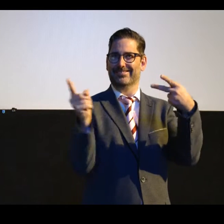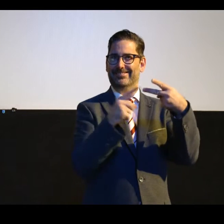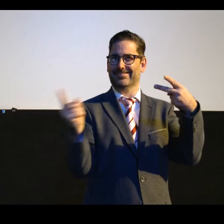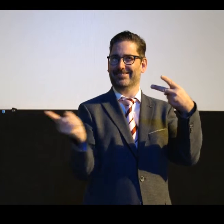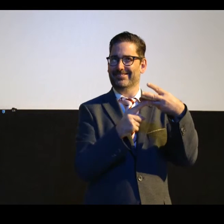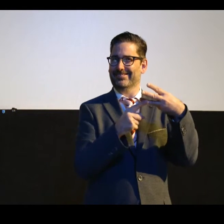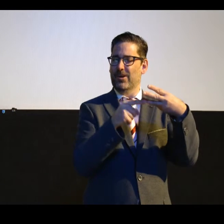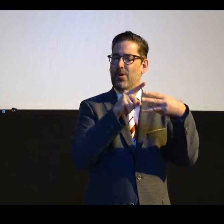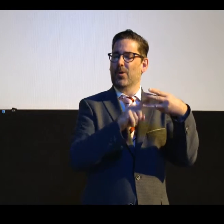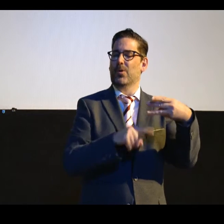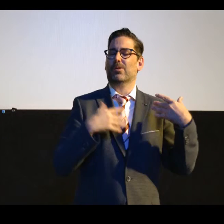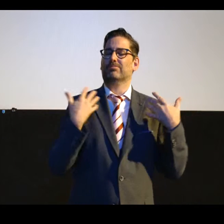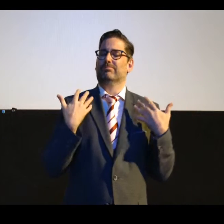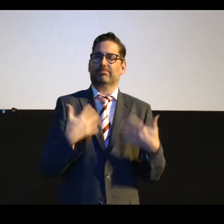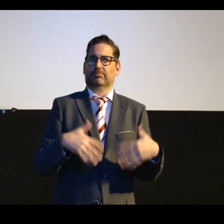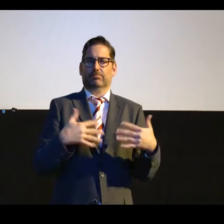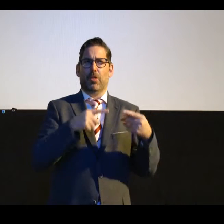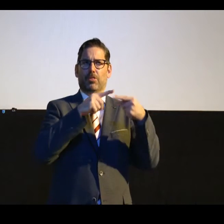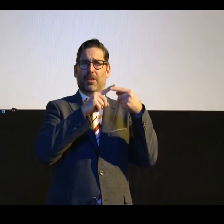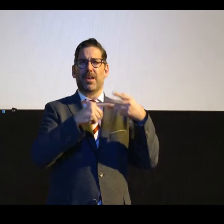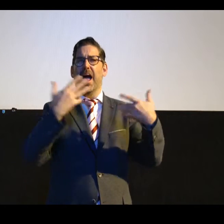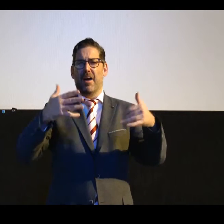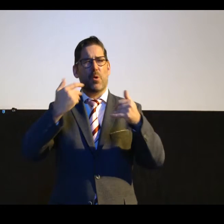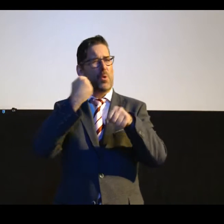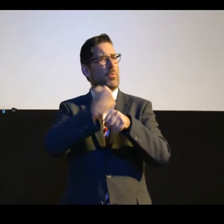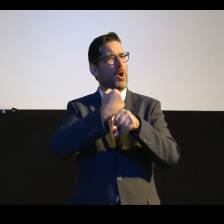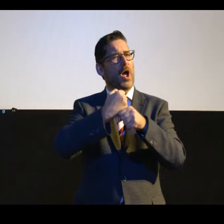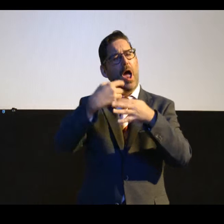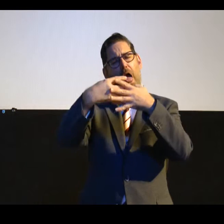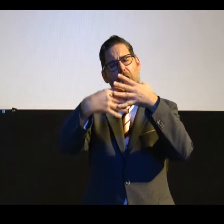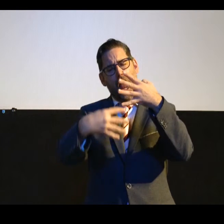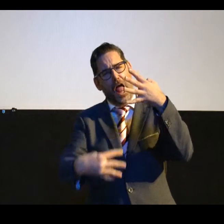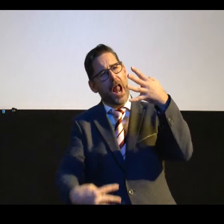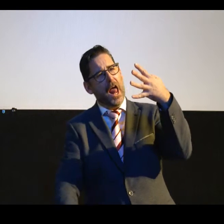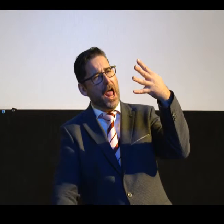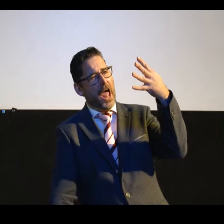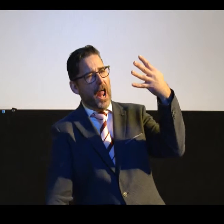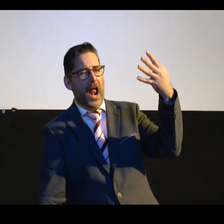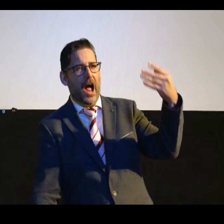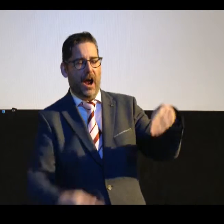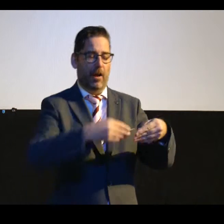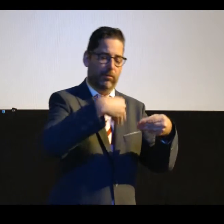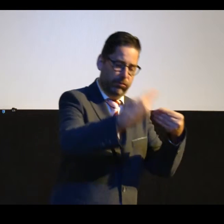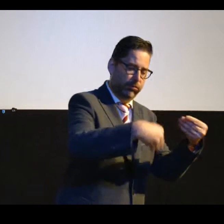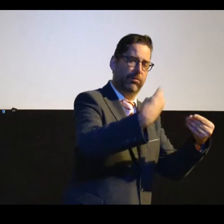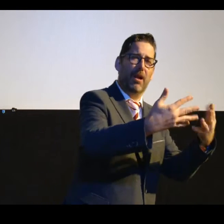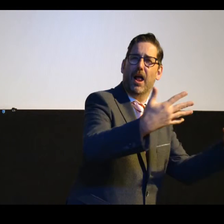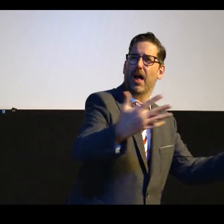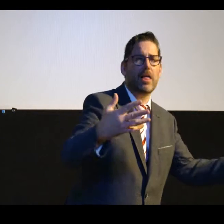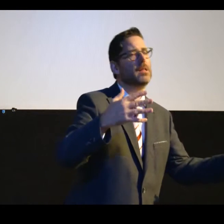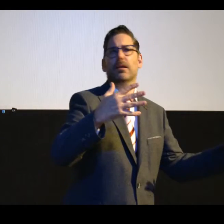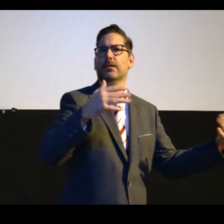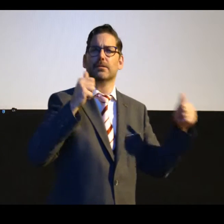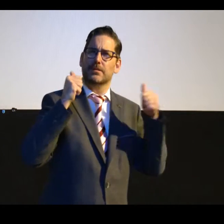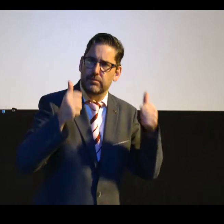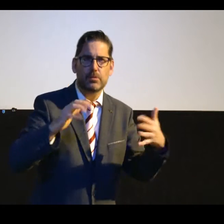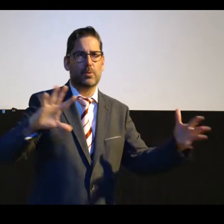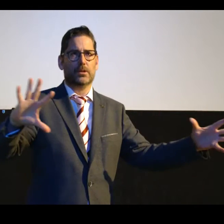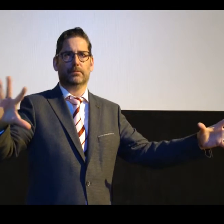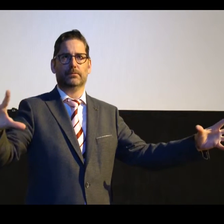Como ya comentó Marco, en referencia a los objetivos de la EUD, son varios, pero bueno,